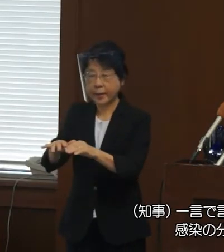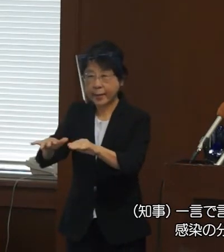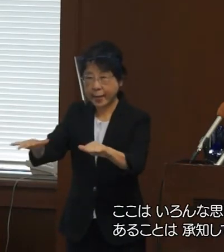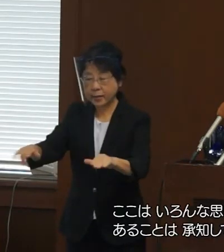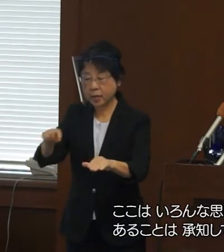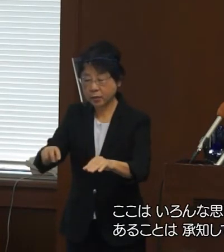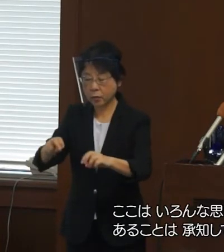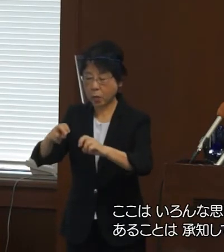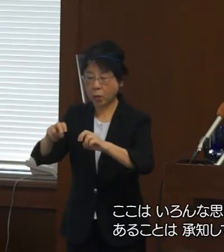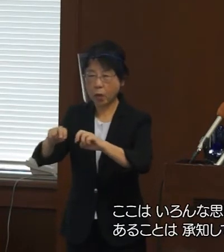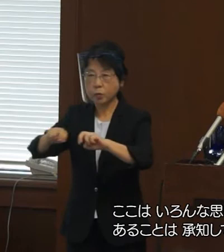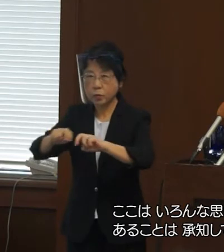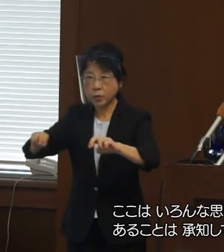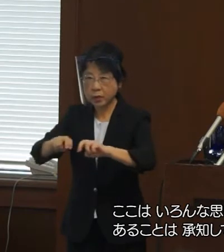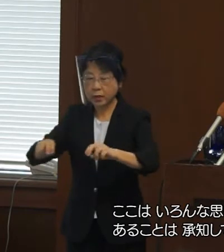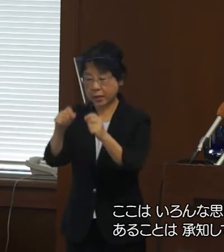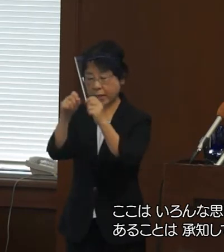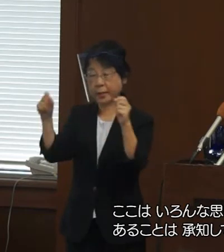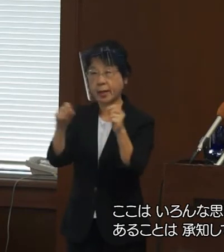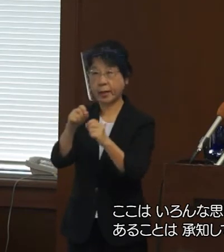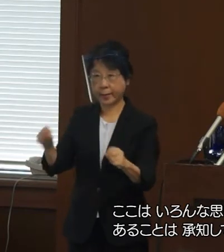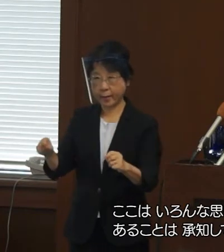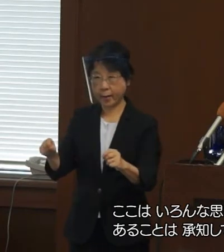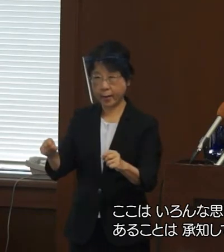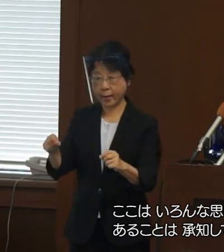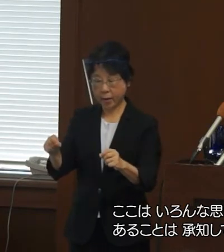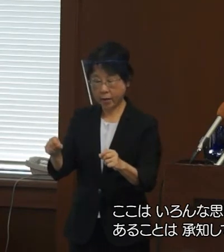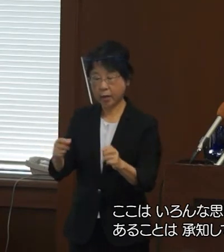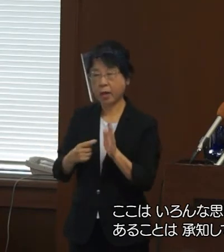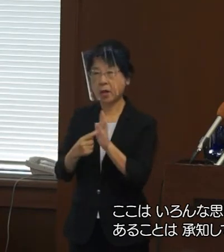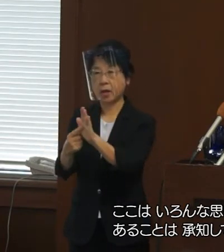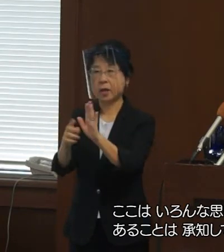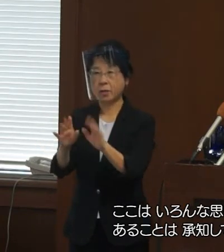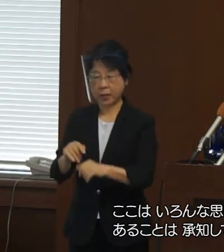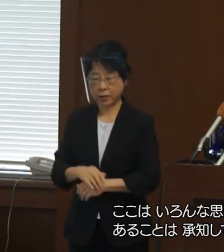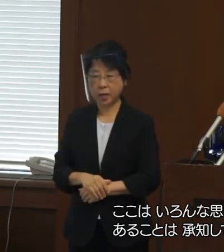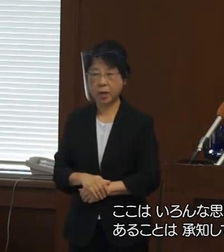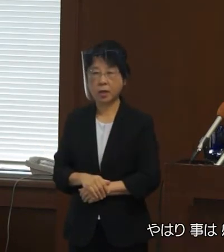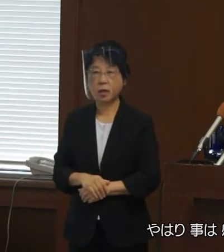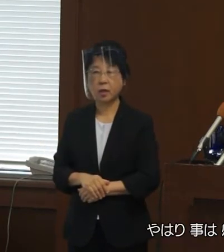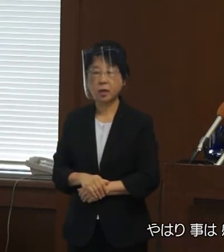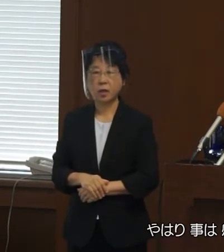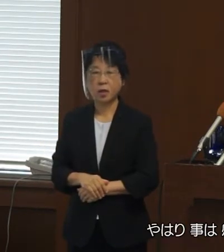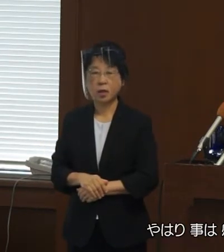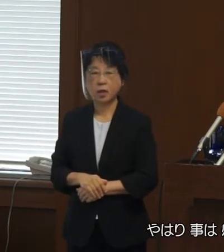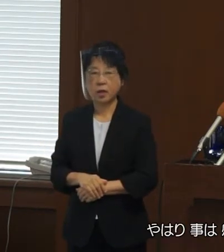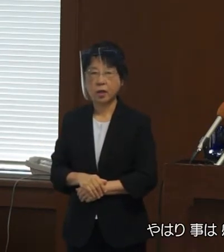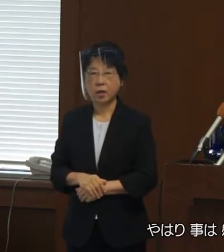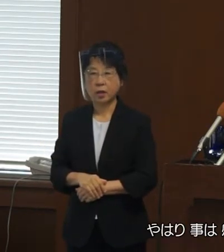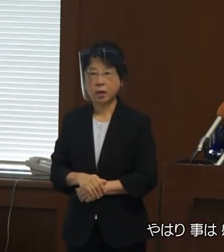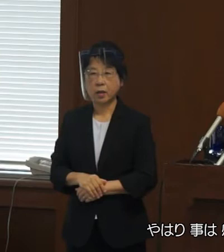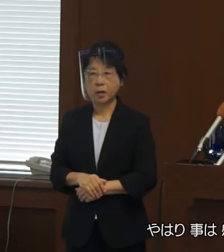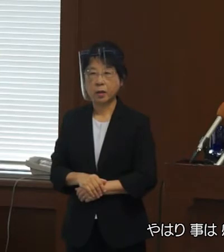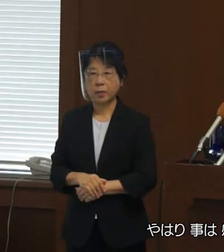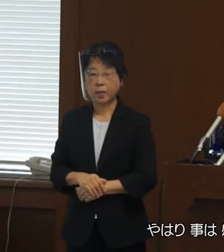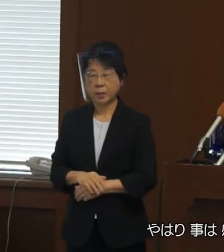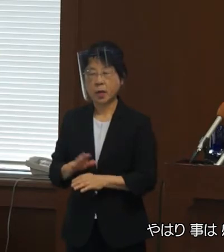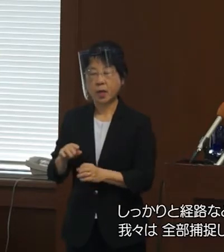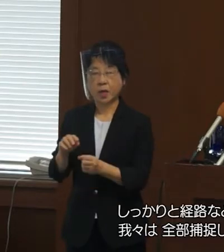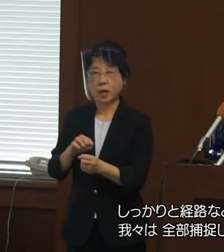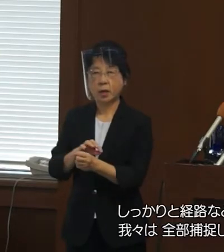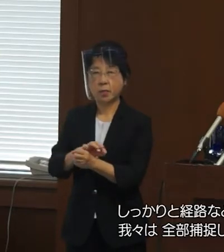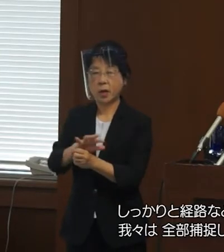です。ここはいろんな思いの中でいろんな声があることは承知してますけれども、やはりことは感染症対策なの